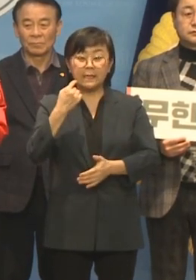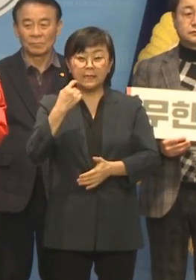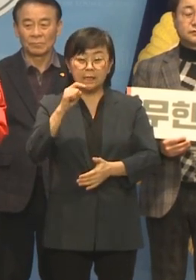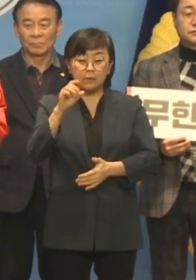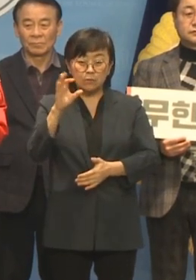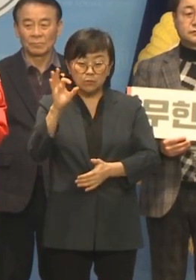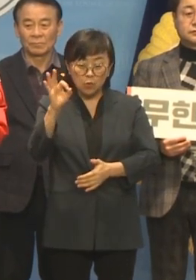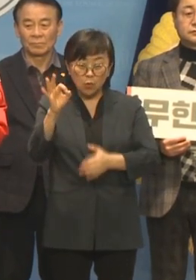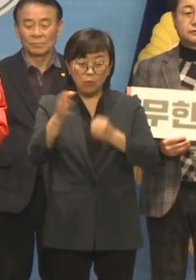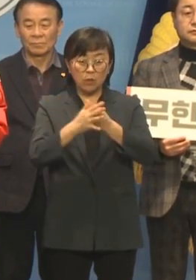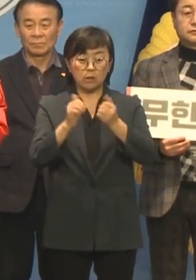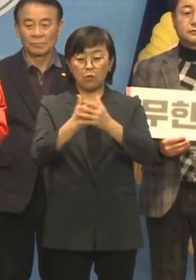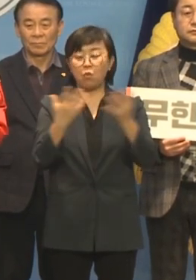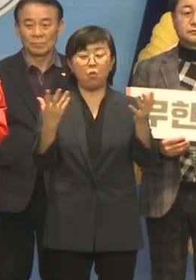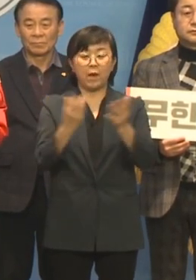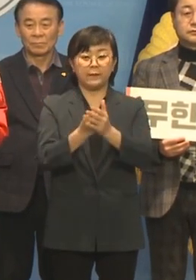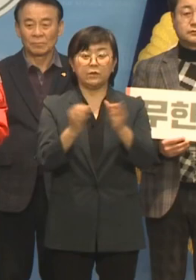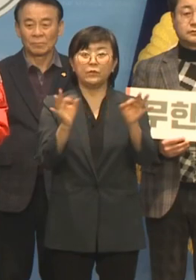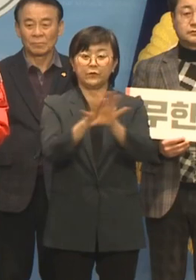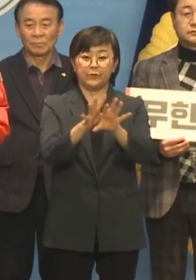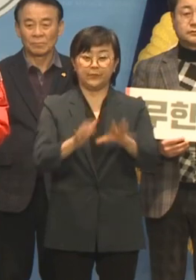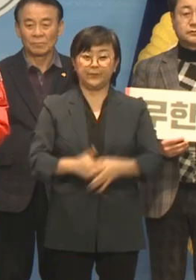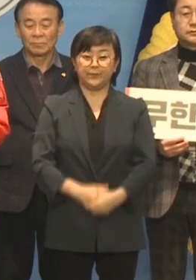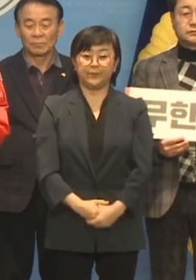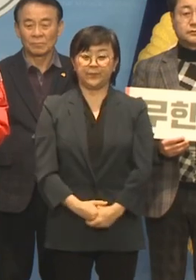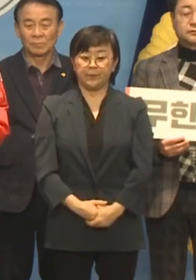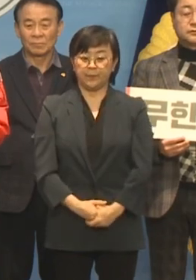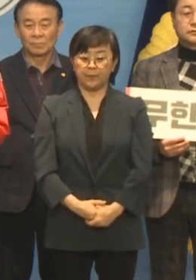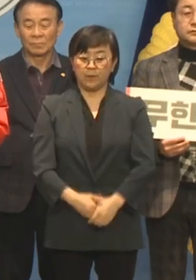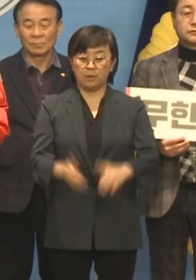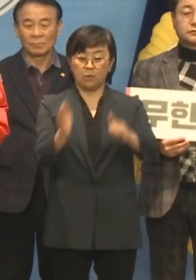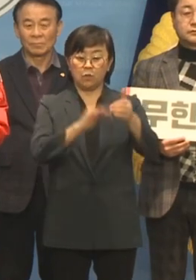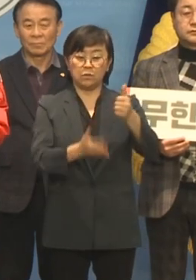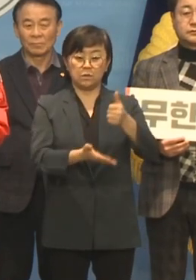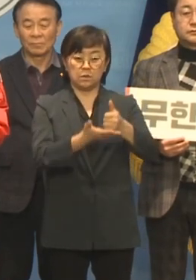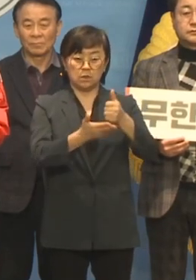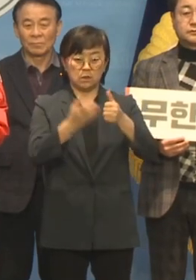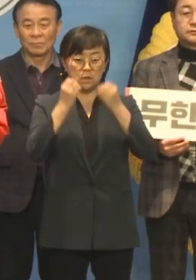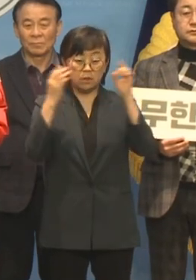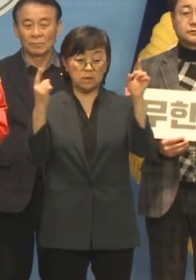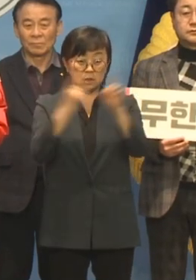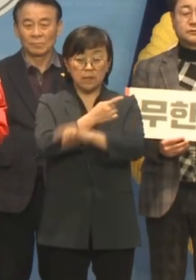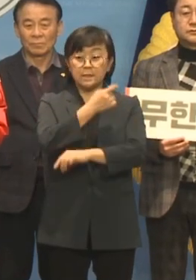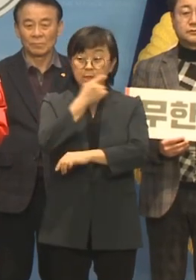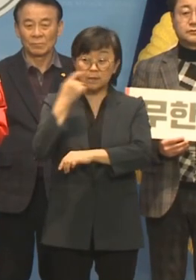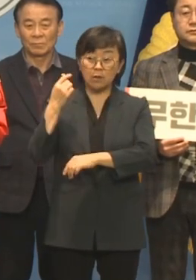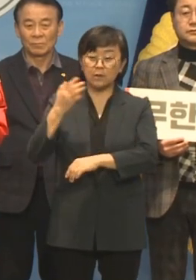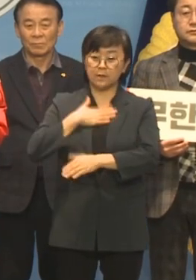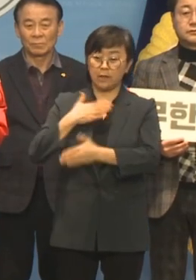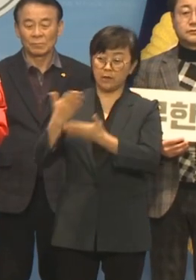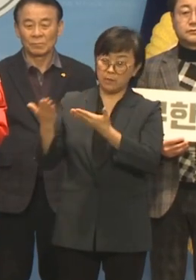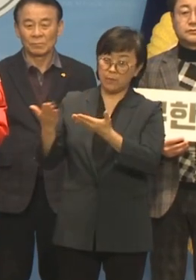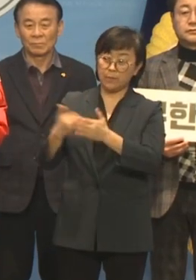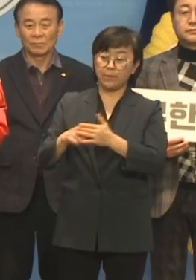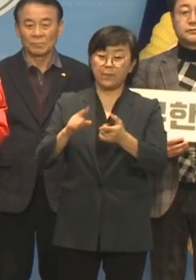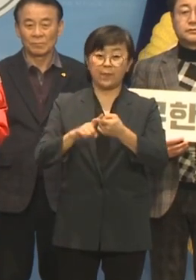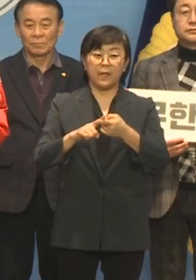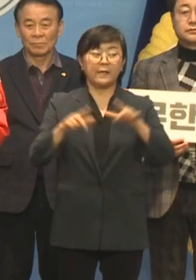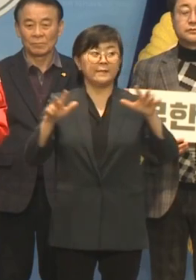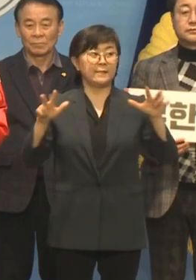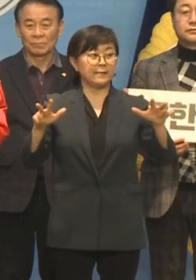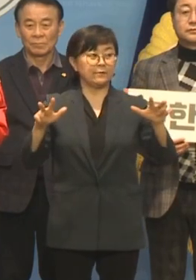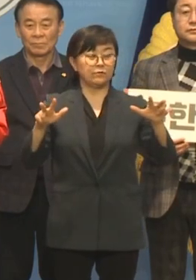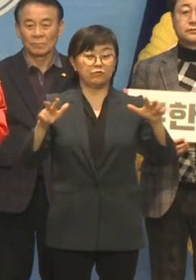여지를 완전히 뿌리 뽑았습니다. 그 공천 혁신의 증거가 바로 제 옆에 서 있는, 지금